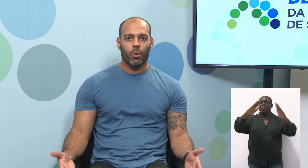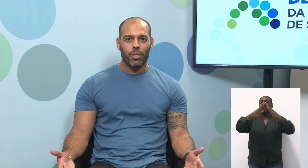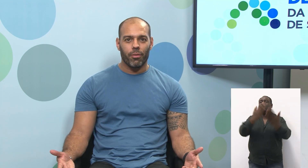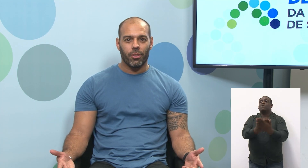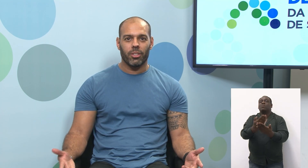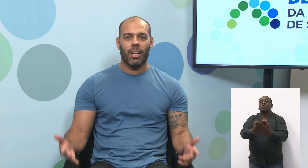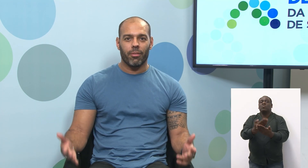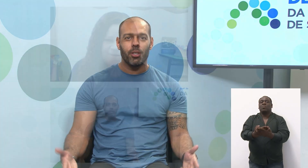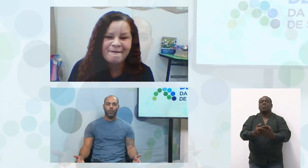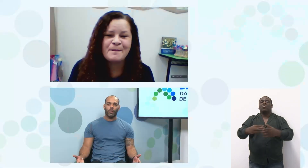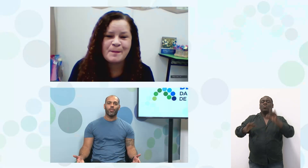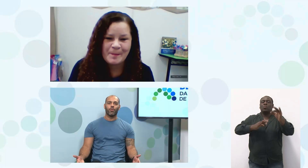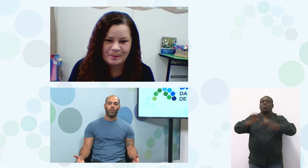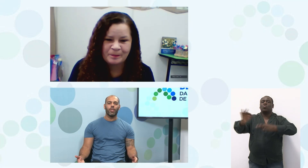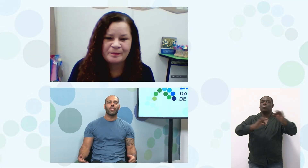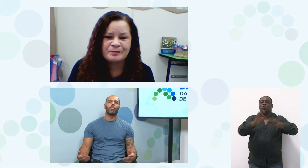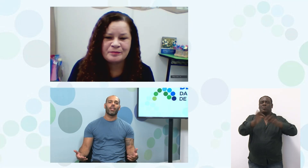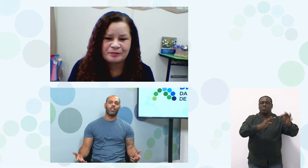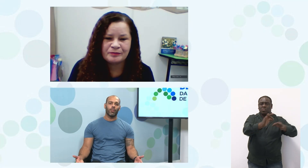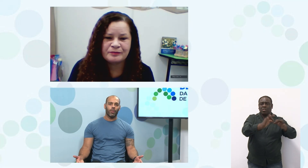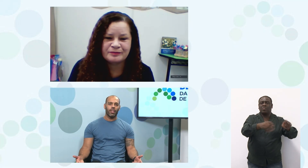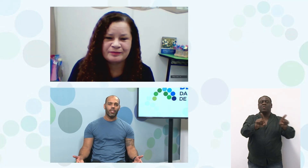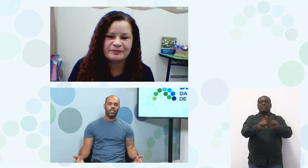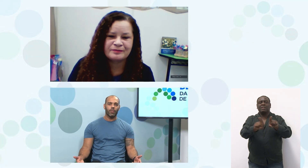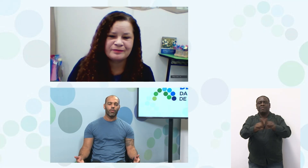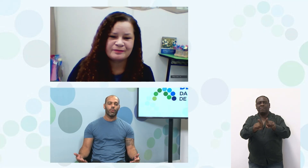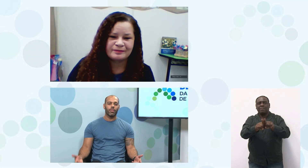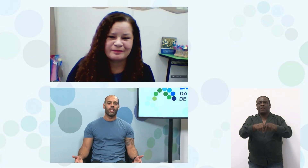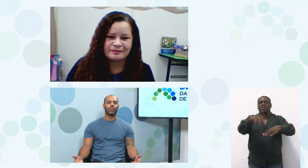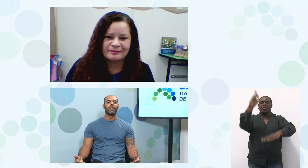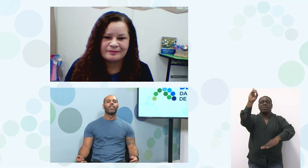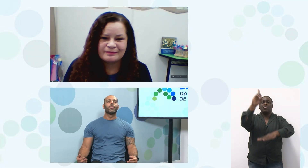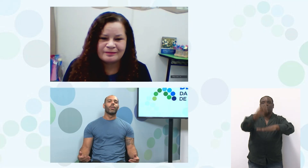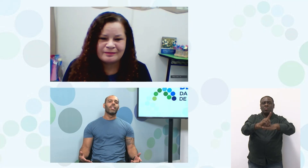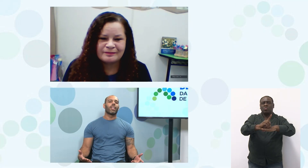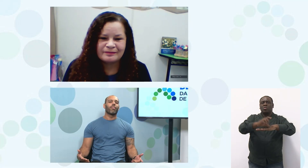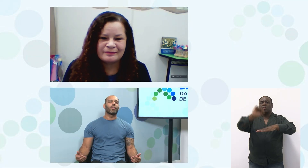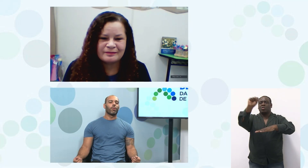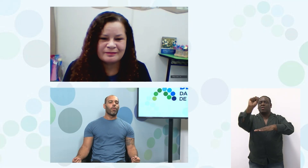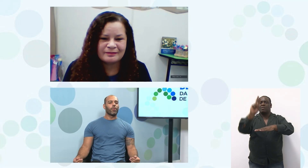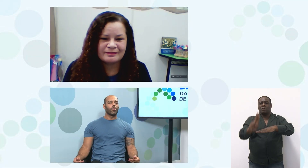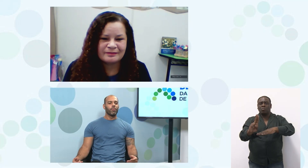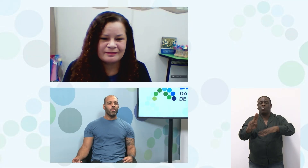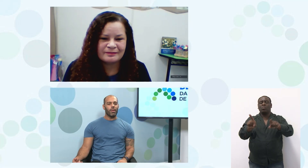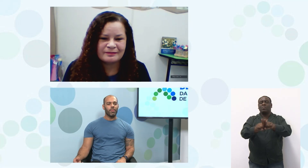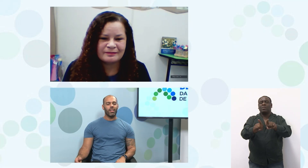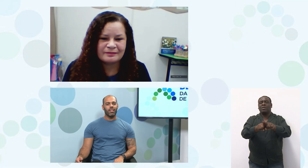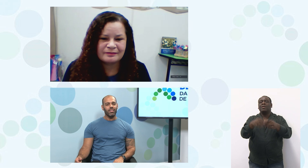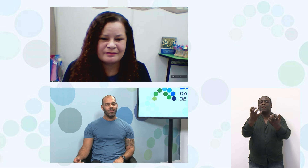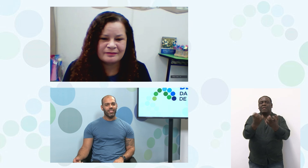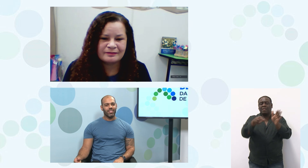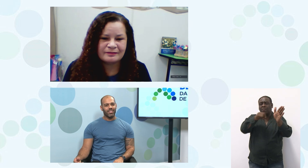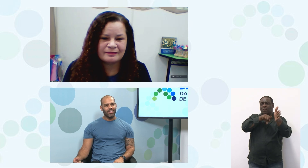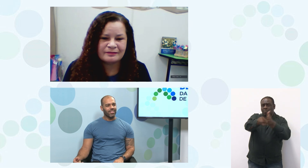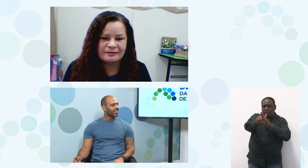Dr. Davi Jorge Cury, e também a diretoria de ensino de Suzano. Duane, você quer fazer alguma pergunta para a Miriam?